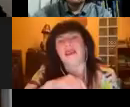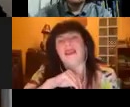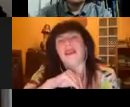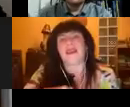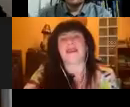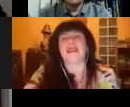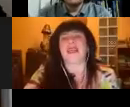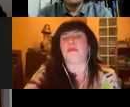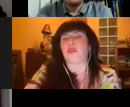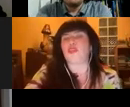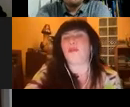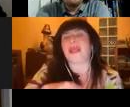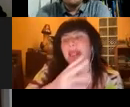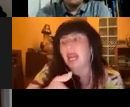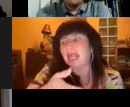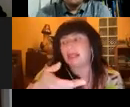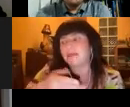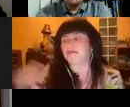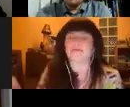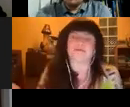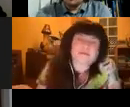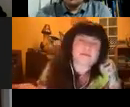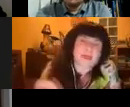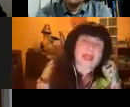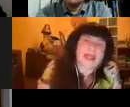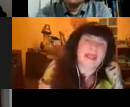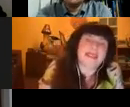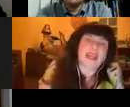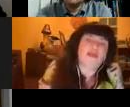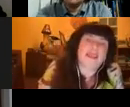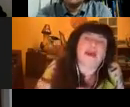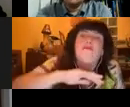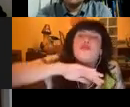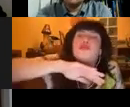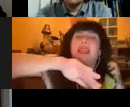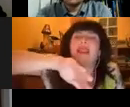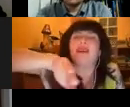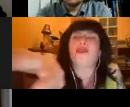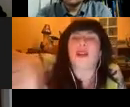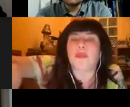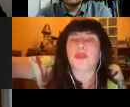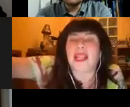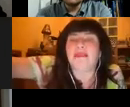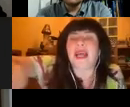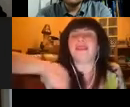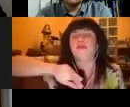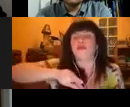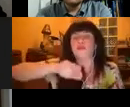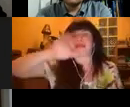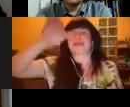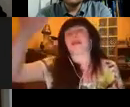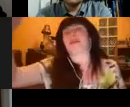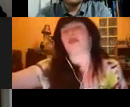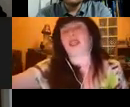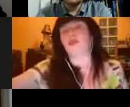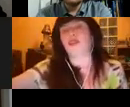aquí es procesos materiales realizados, ¿verdad?, mucho más lejos del cuerpo del hablante, mucho más